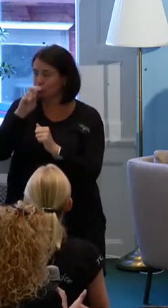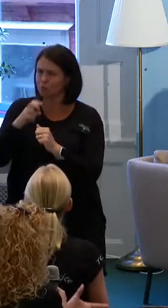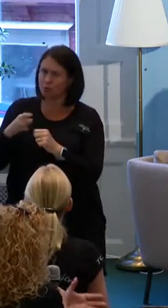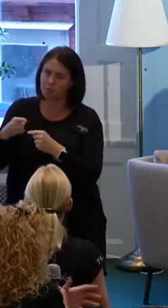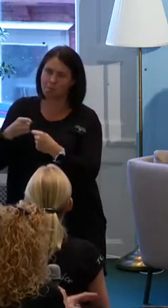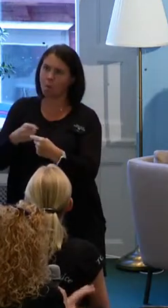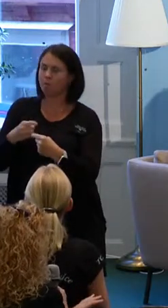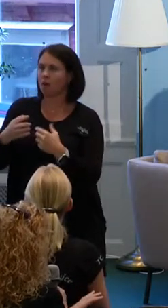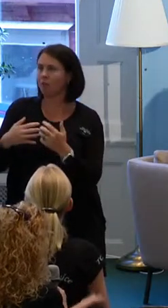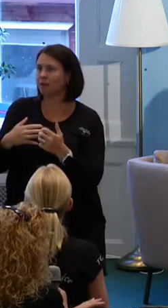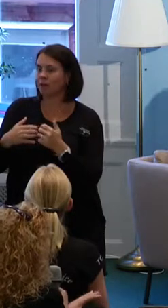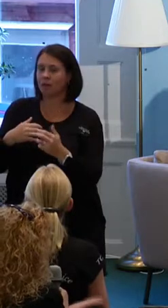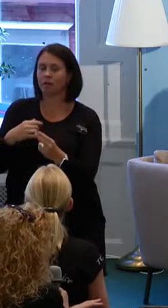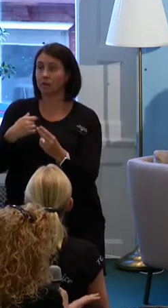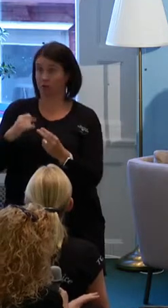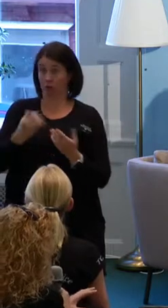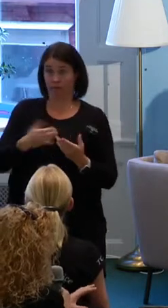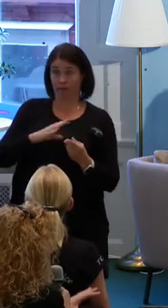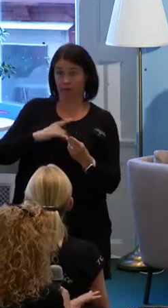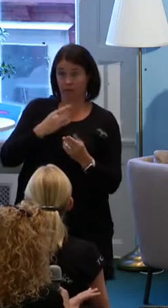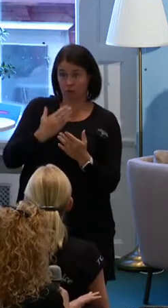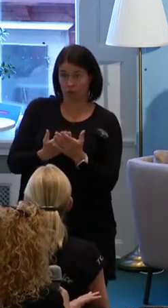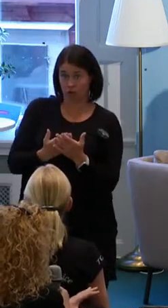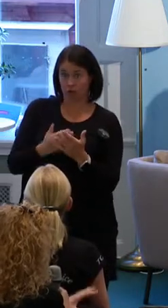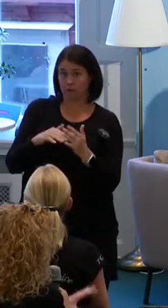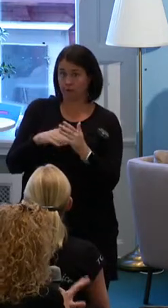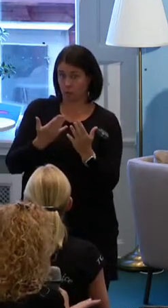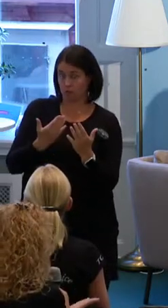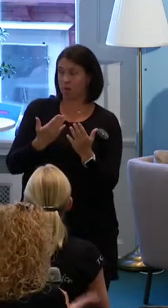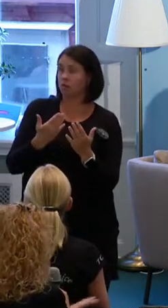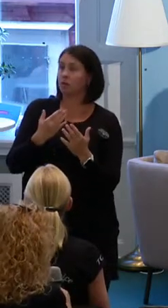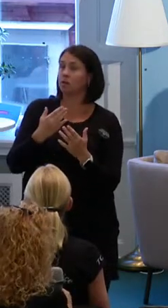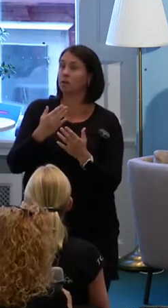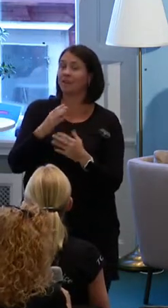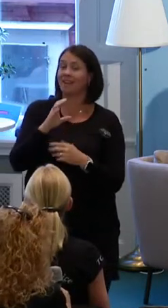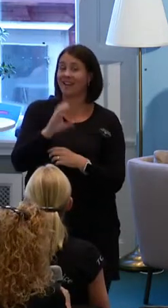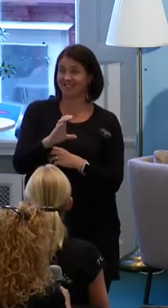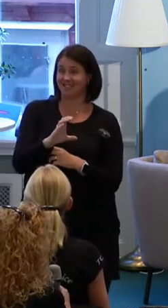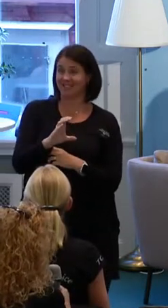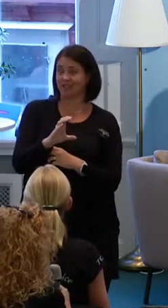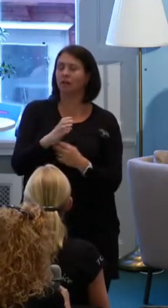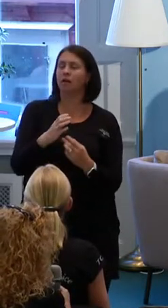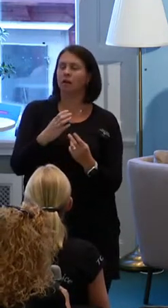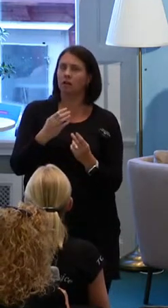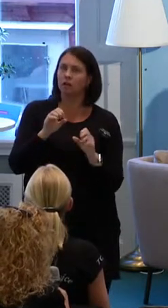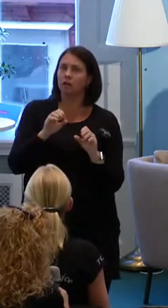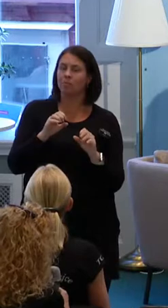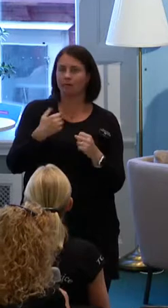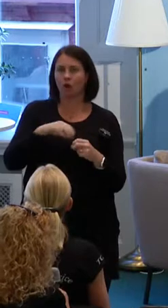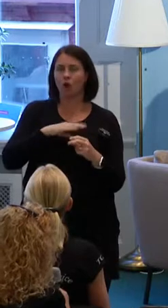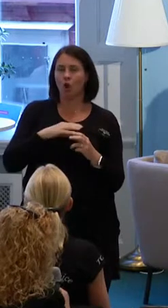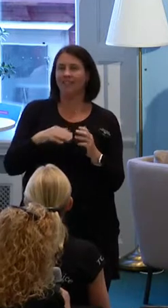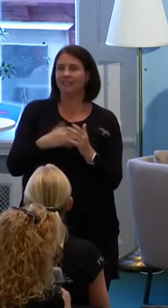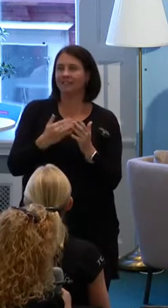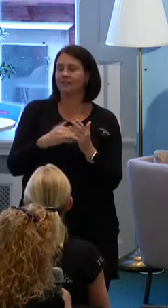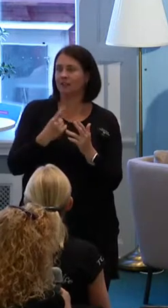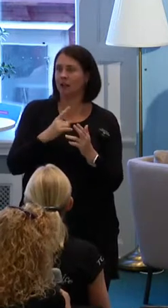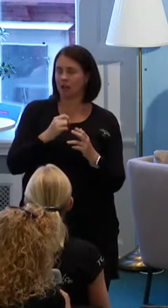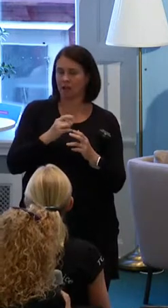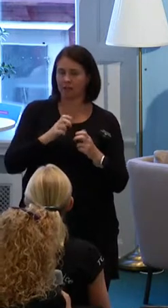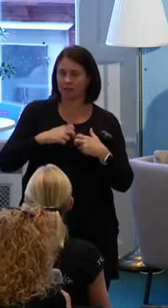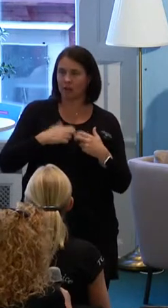lite grann. Idag så har vi förslag från S bland annat då, om att man ska ha tillsvidareanställningar ska vara huvudregel och det